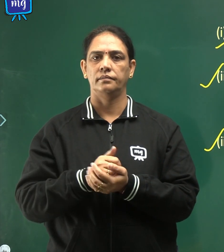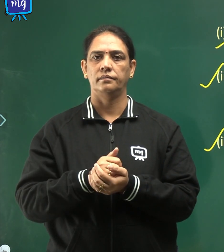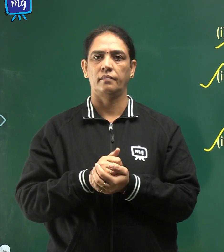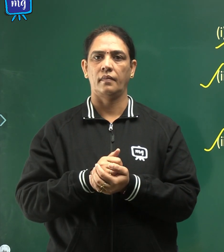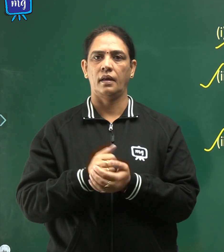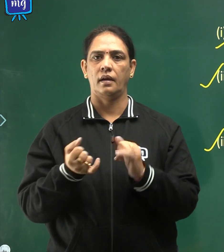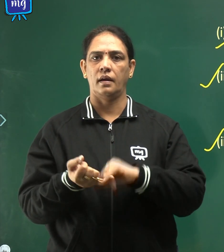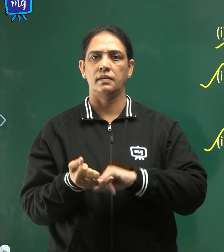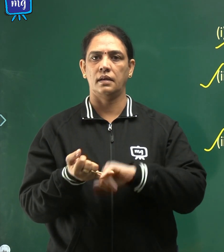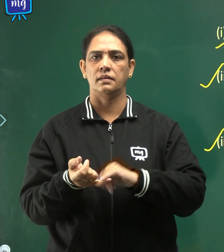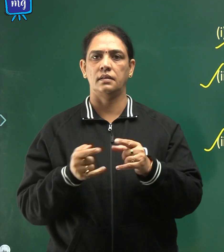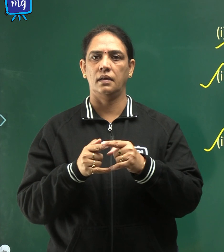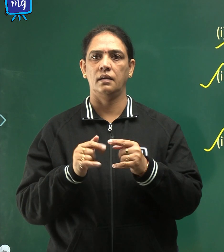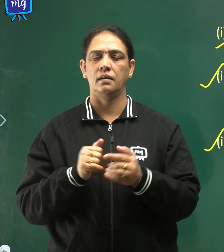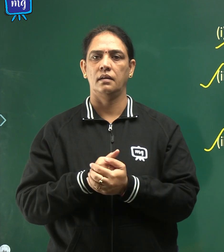सामाजिक विज्ञान,